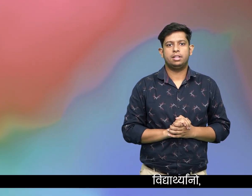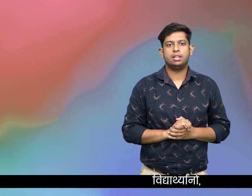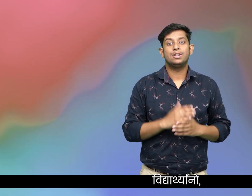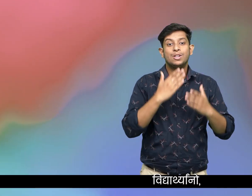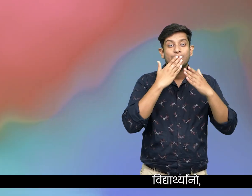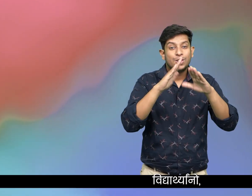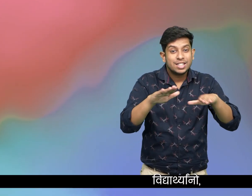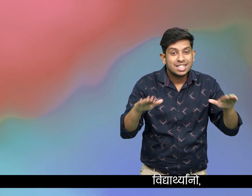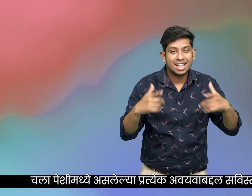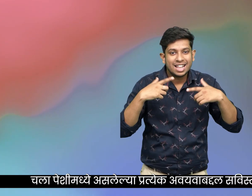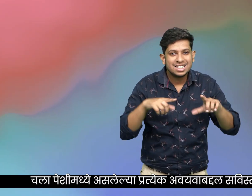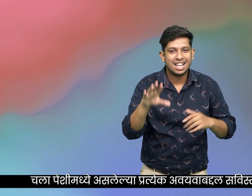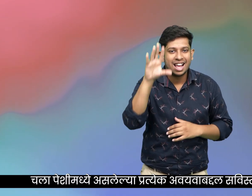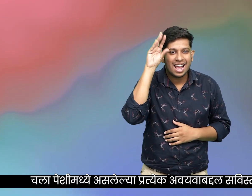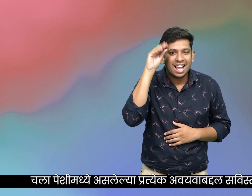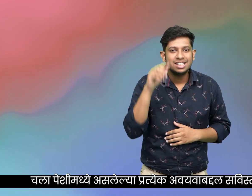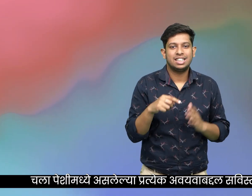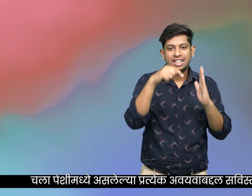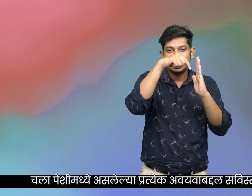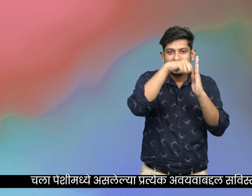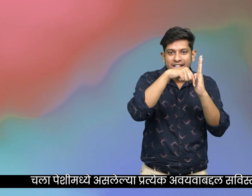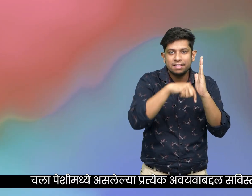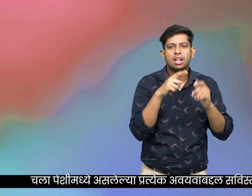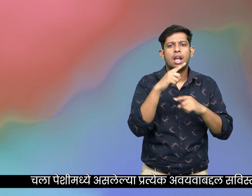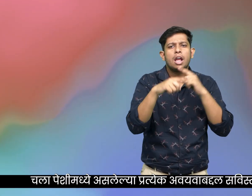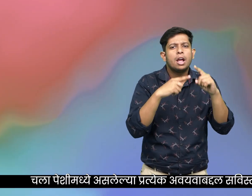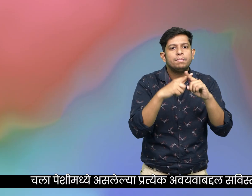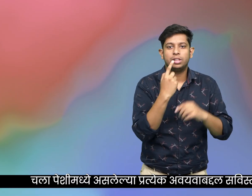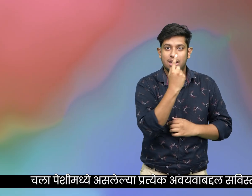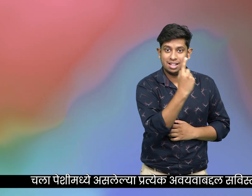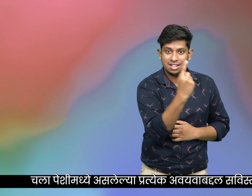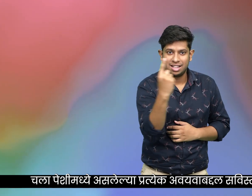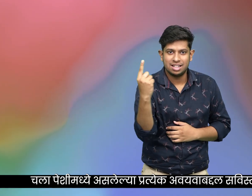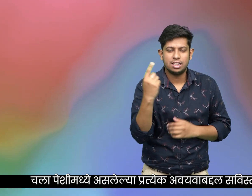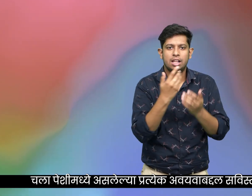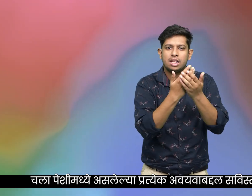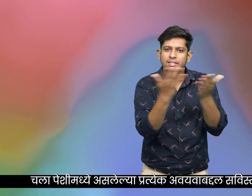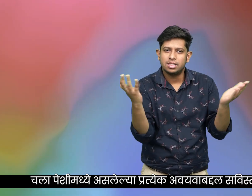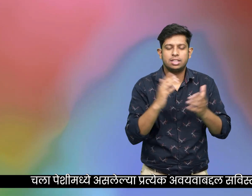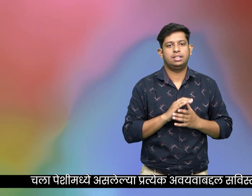विद्यार्थ्यांनो, चला पेशीमध्ये असलेल्या प्रत्येक अवयवाबद्दल सविस्तरपणे जाणून